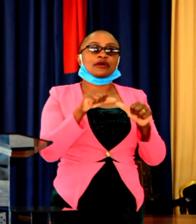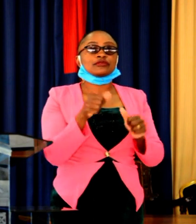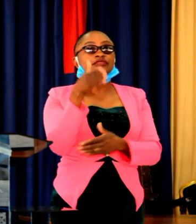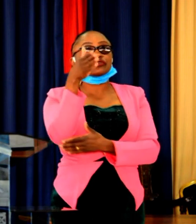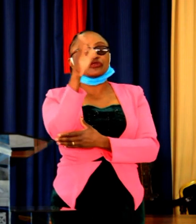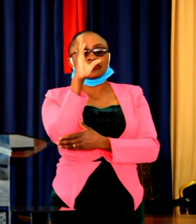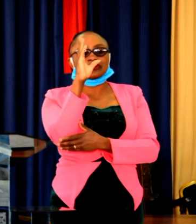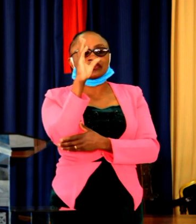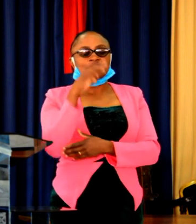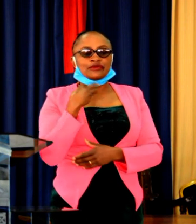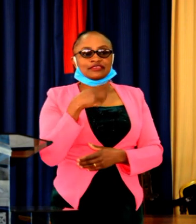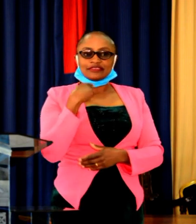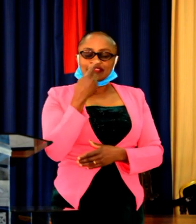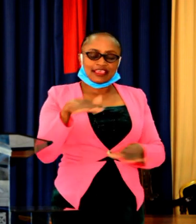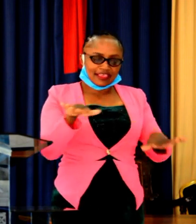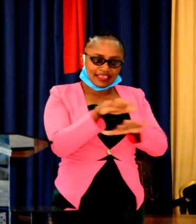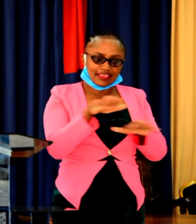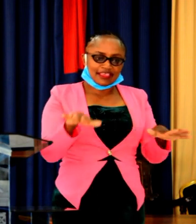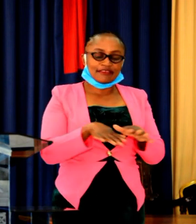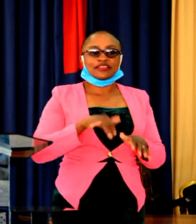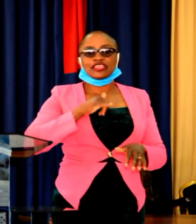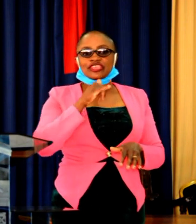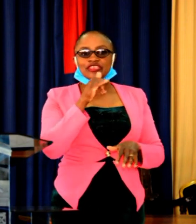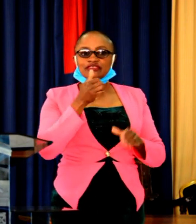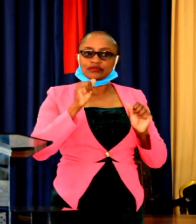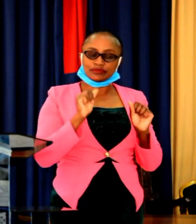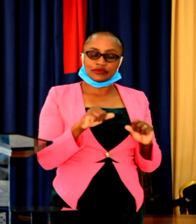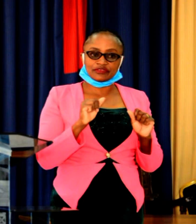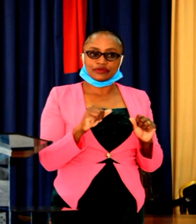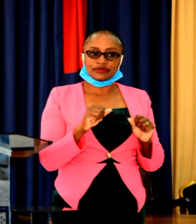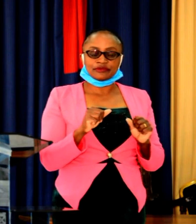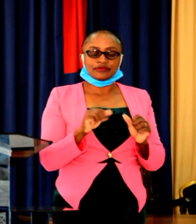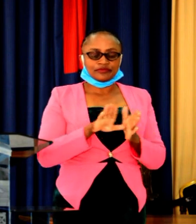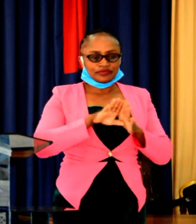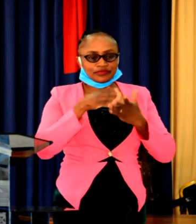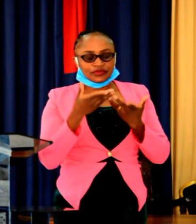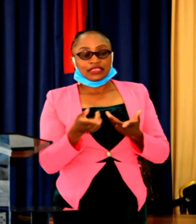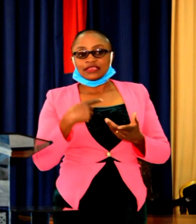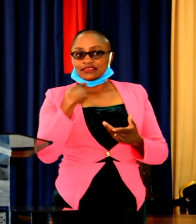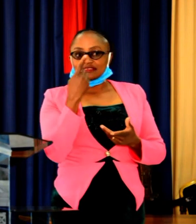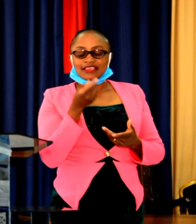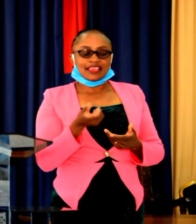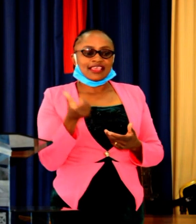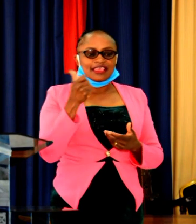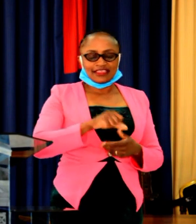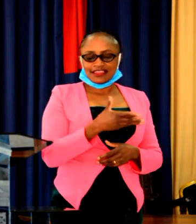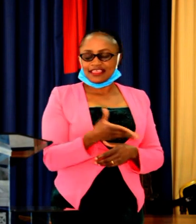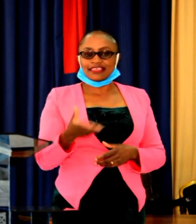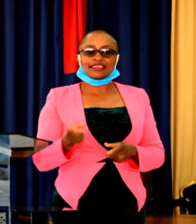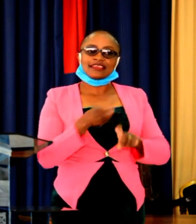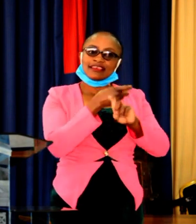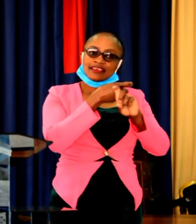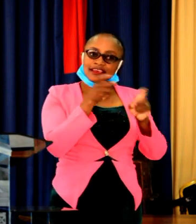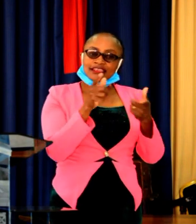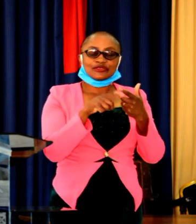nothing impossible with him. Mathayo pia 19 mstari wa 26 anasema kwamba, "Is there anything impossible with me? What